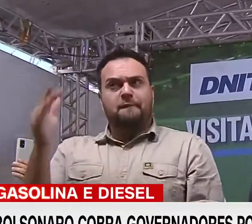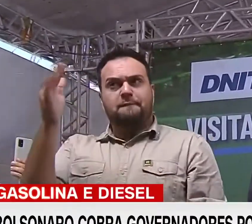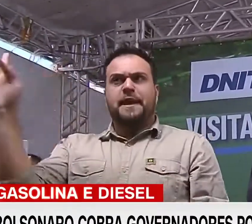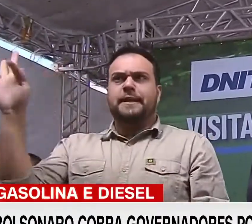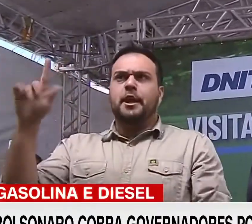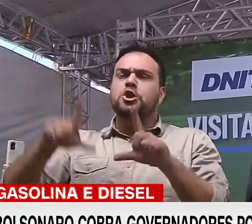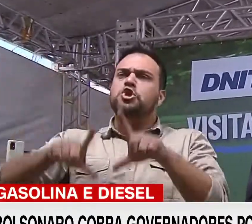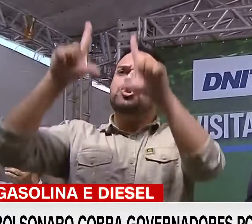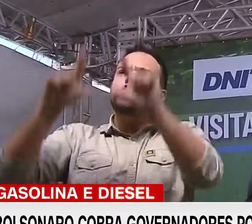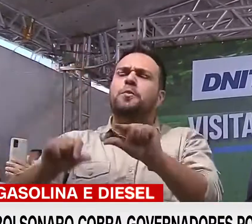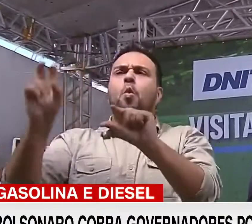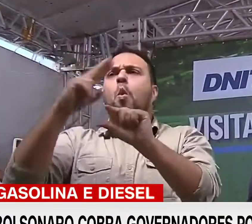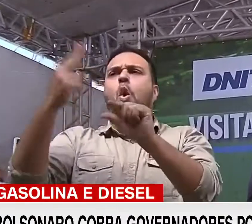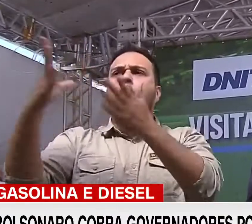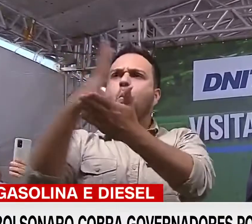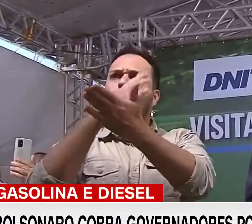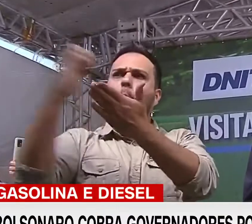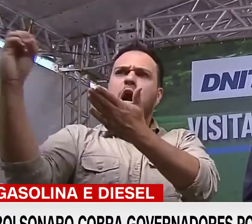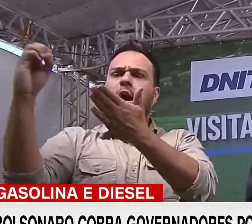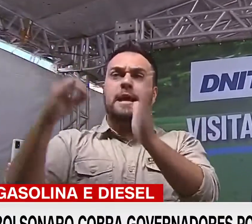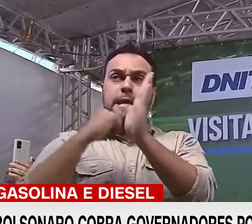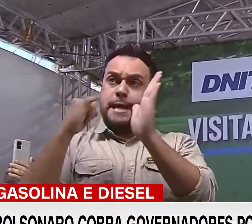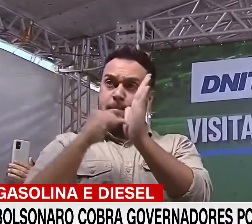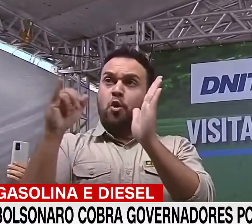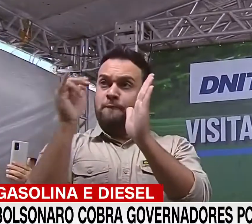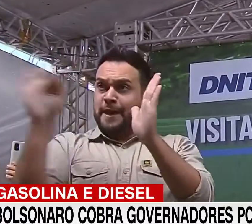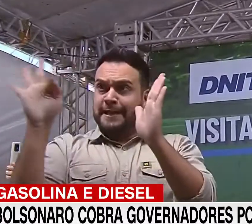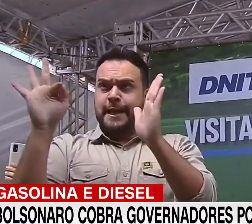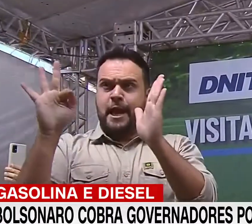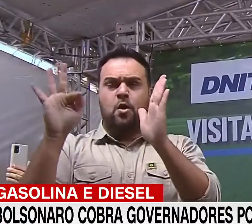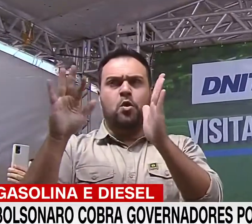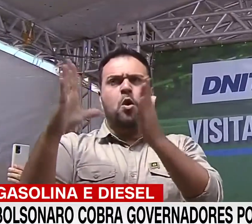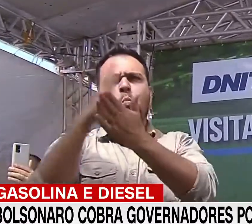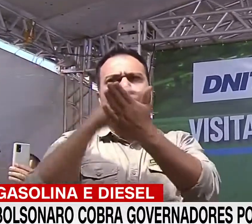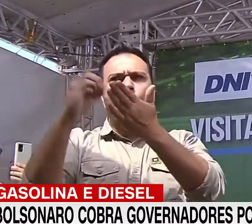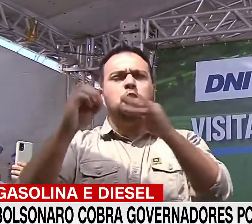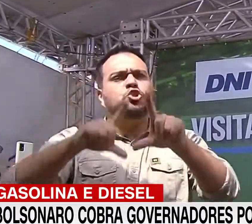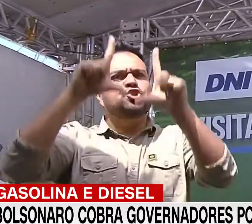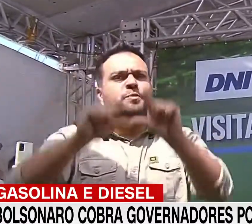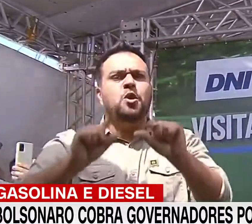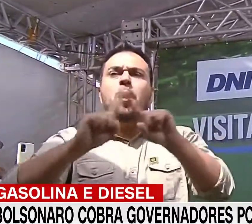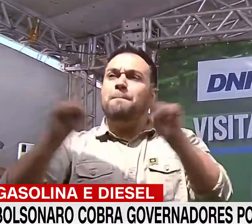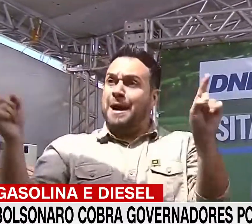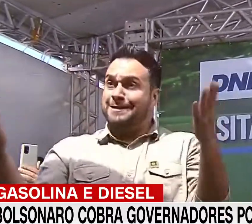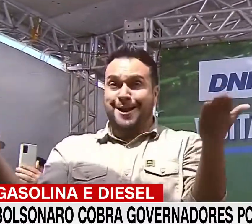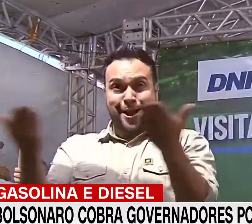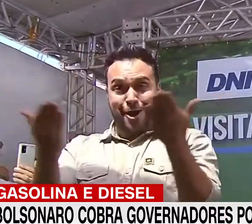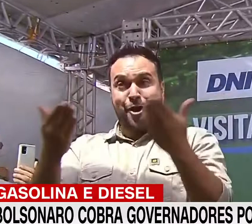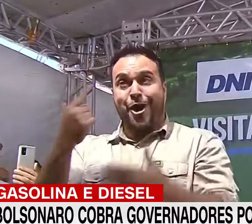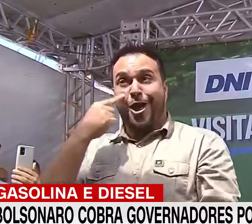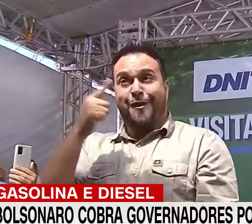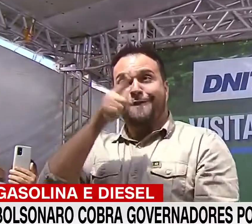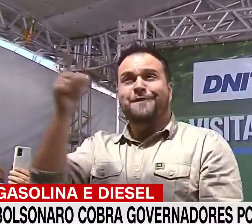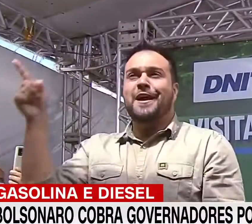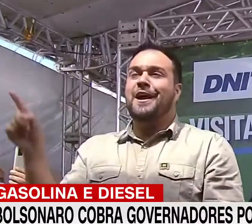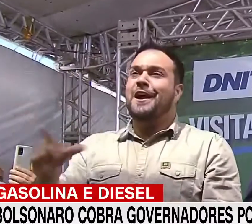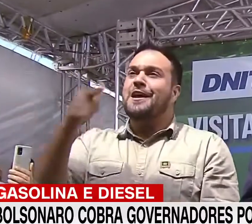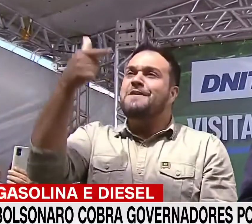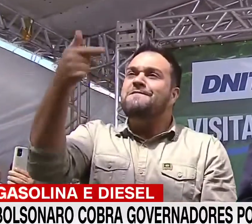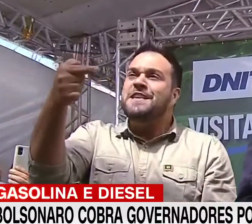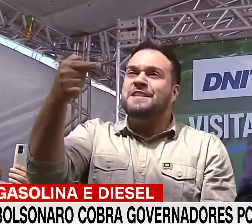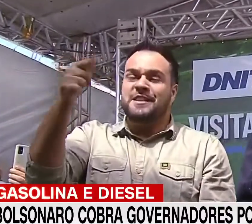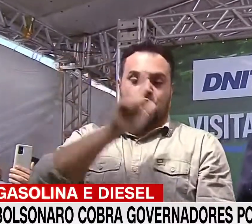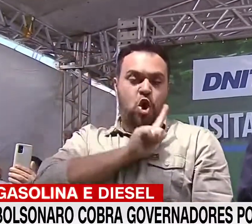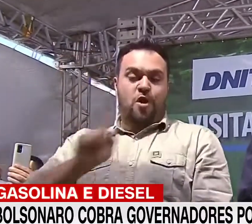reduzindo ou zerando os impostos federais agora chegou a vez dos 27 governadores